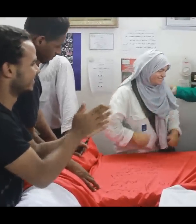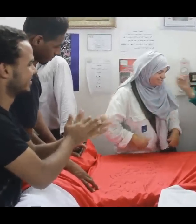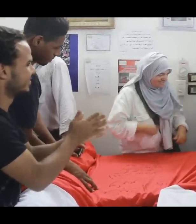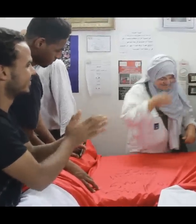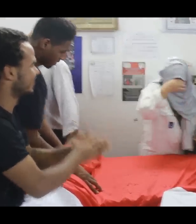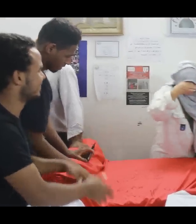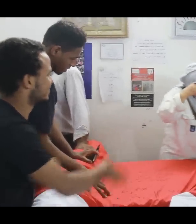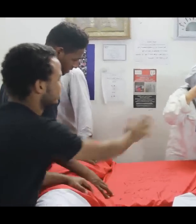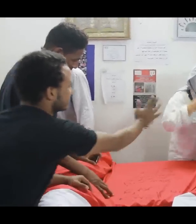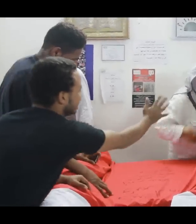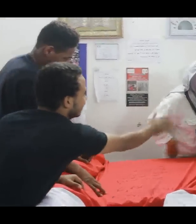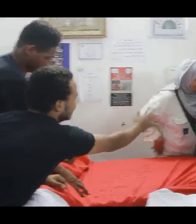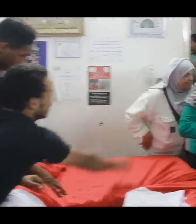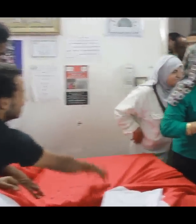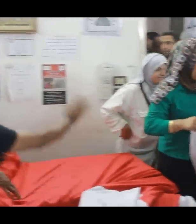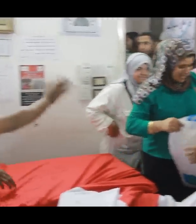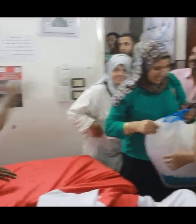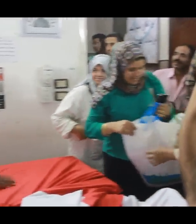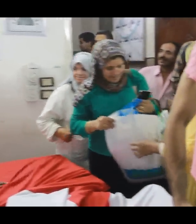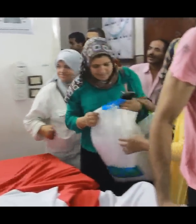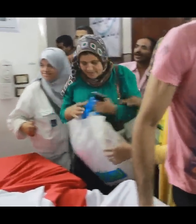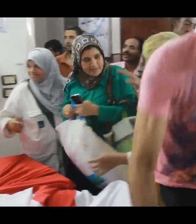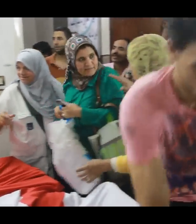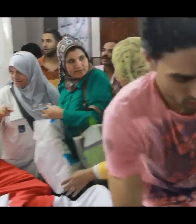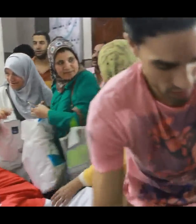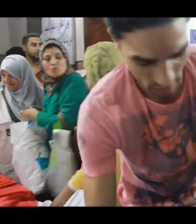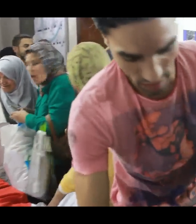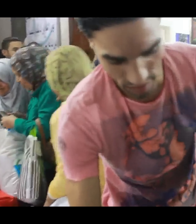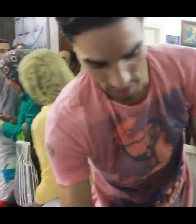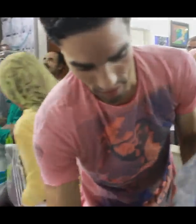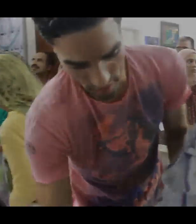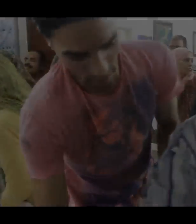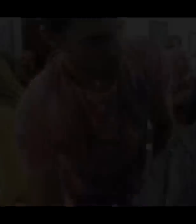عشان بطل ايه؟ اوعى اوعى اوعى